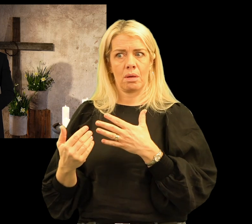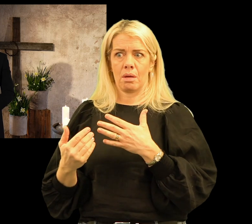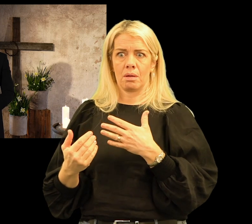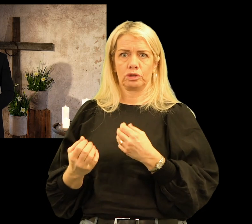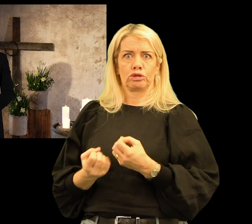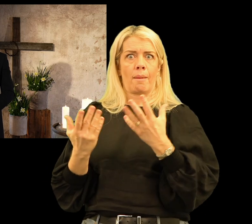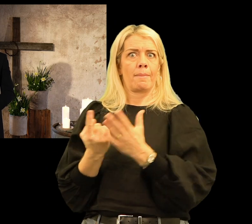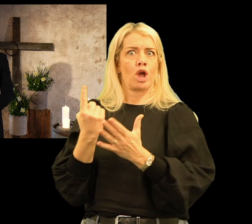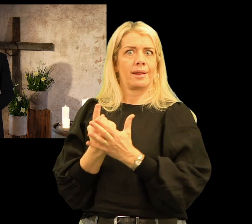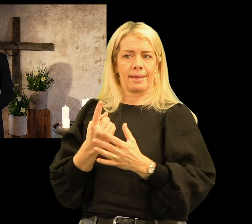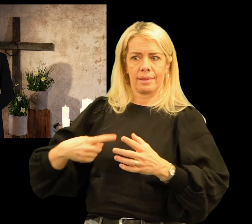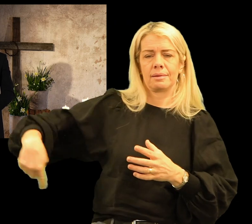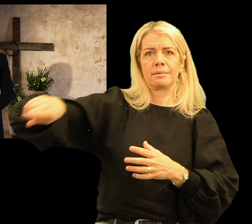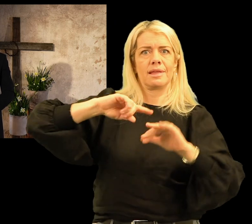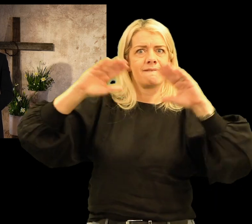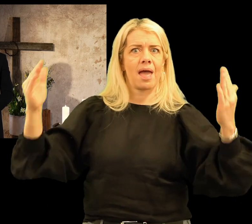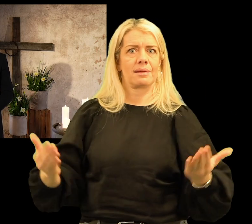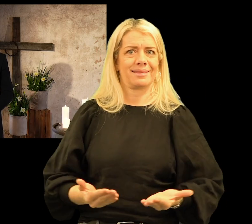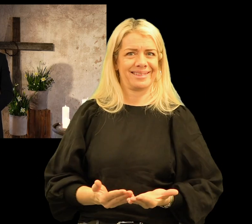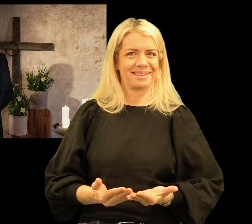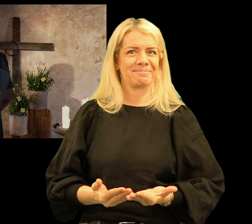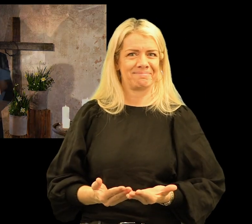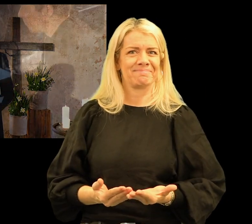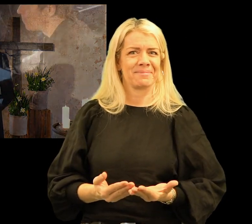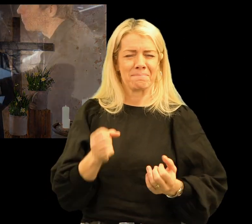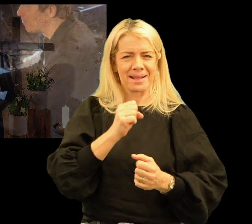hel massa bra grejer runt om i världen.